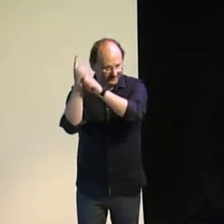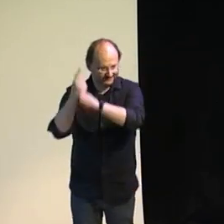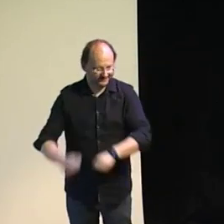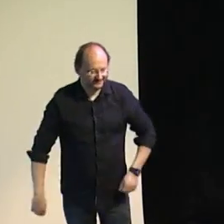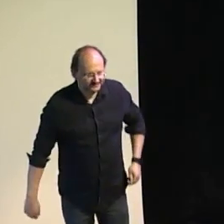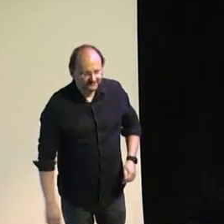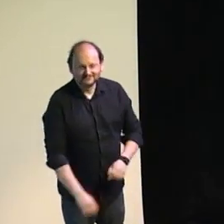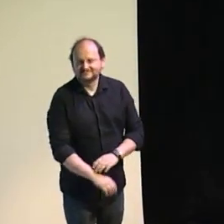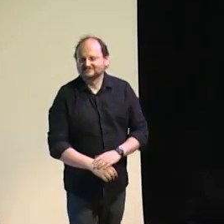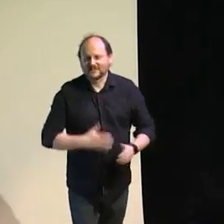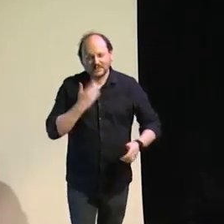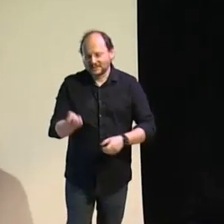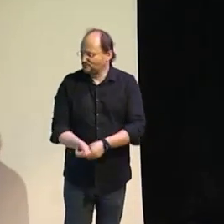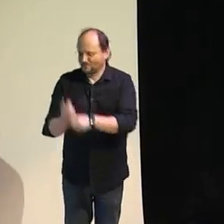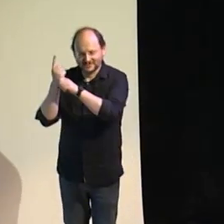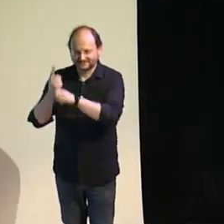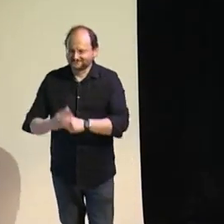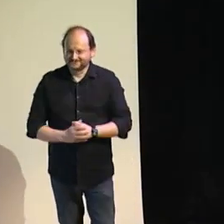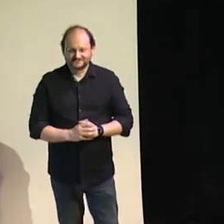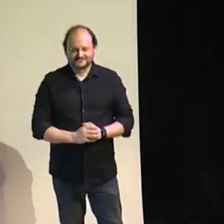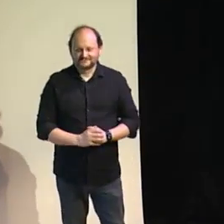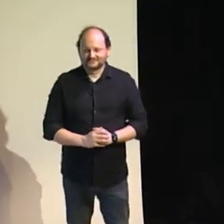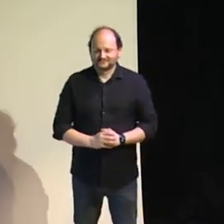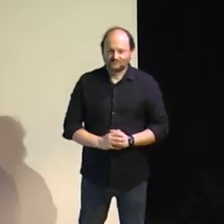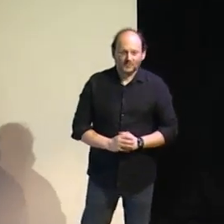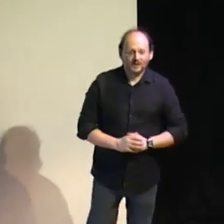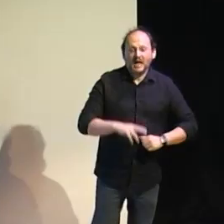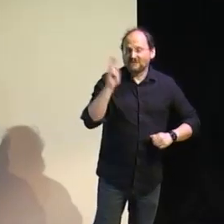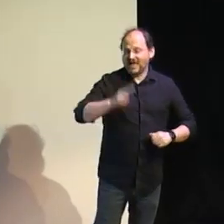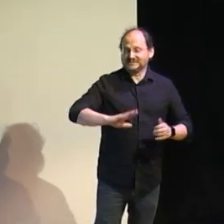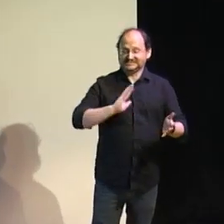Alors, pas de la baie de l'Épée, ça, on le met complètement de côté. Non, on oublie la baie de l'Épée.